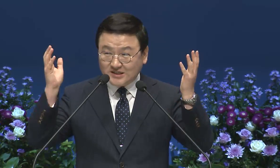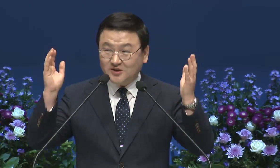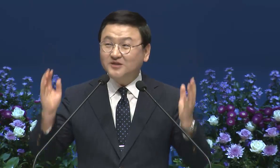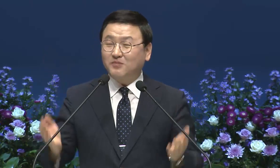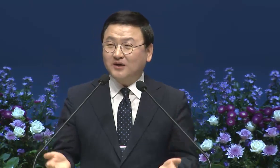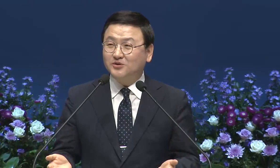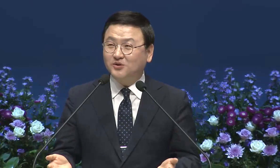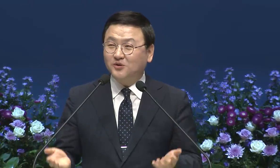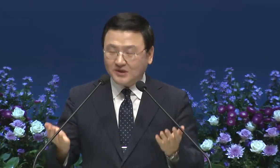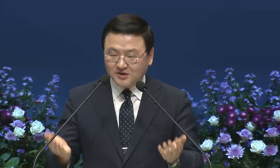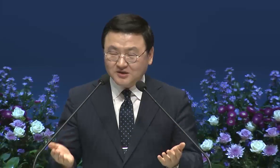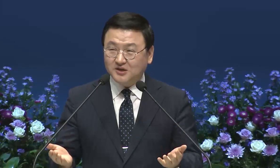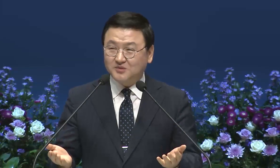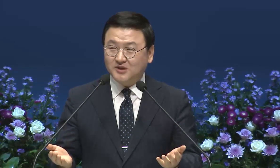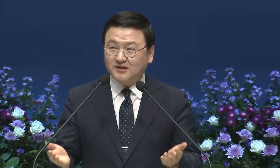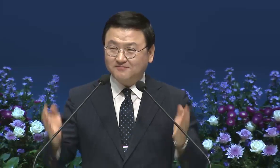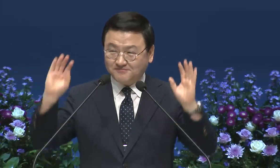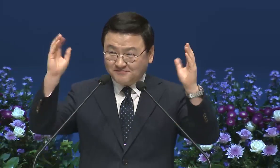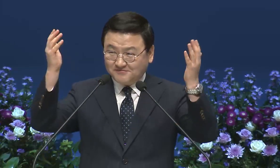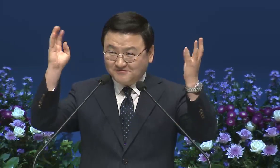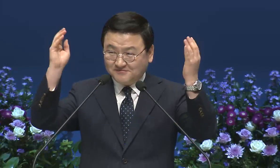아시죠? 큰 박수로 환영해 드리겠습니다.